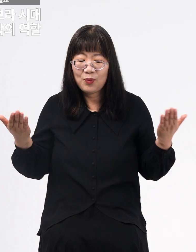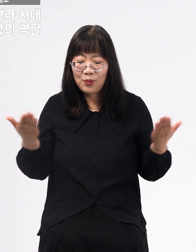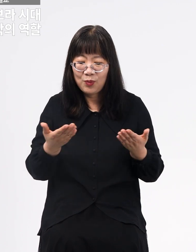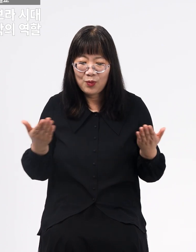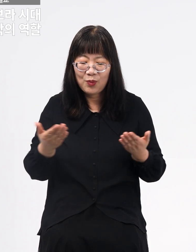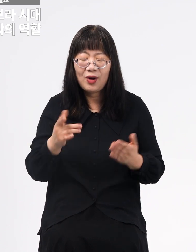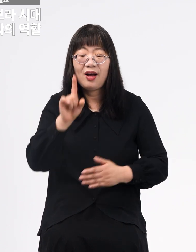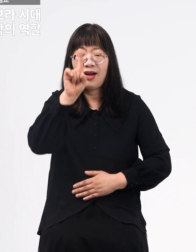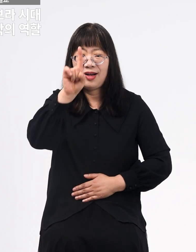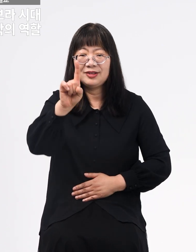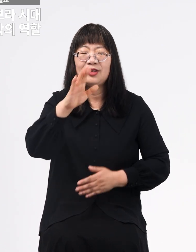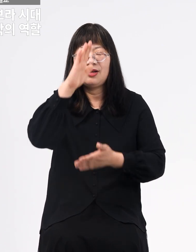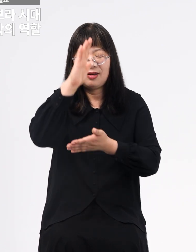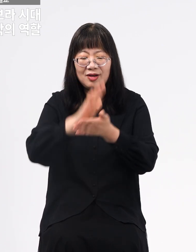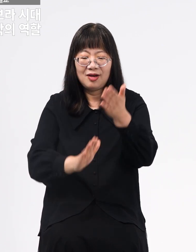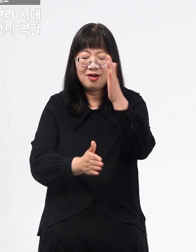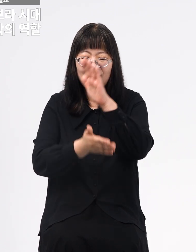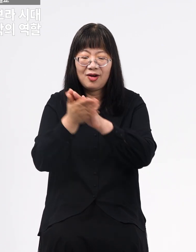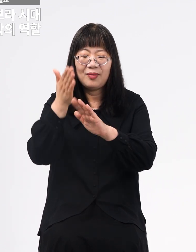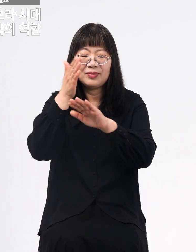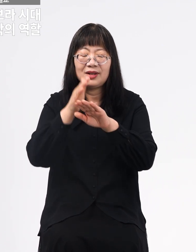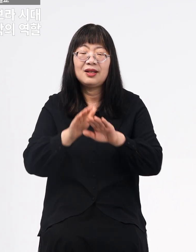못하실 전혀